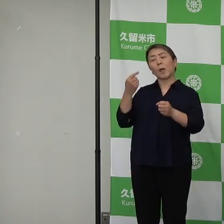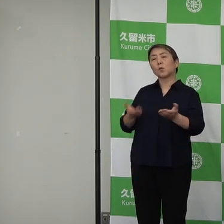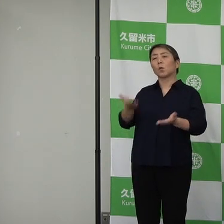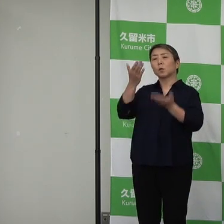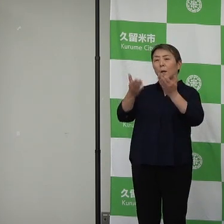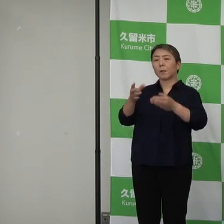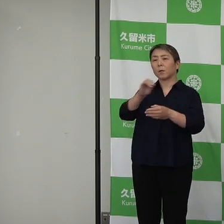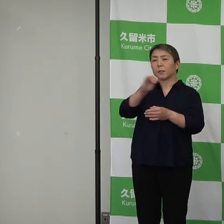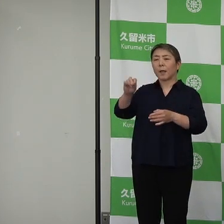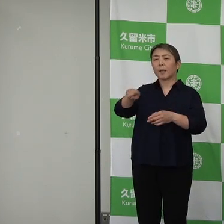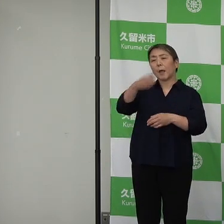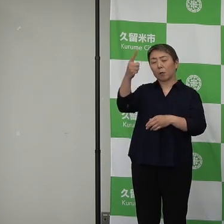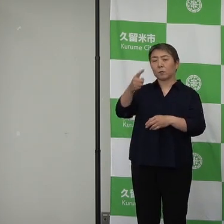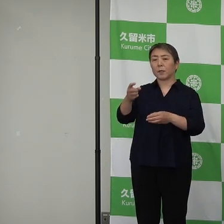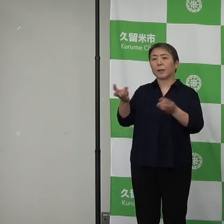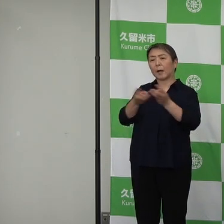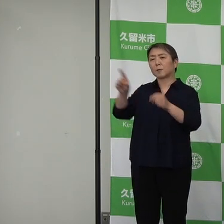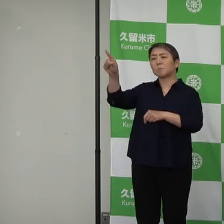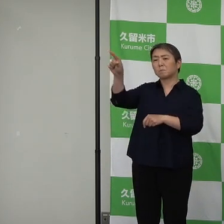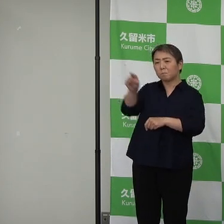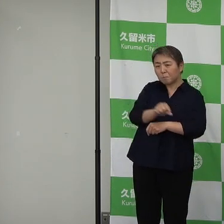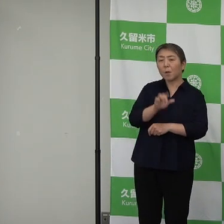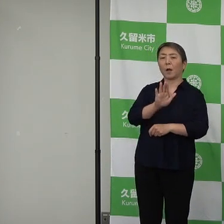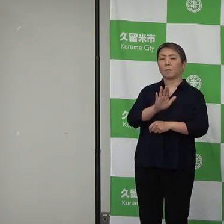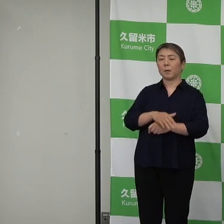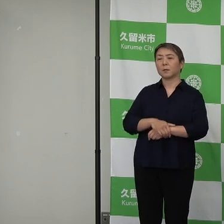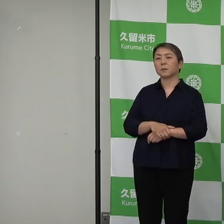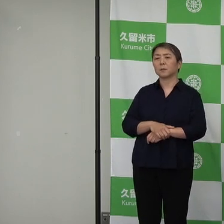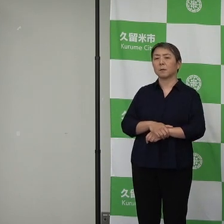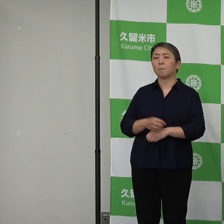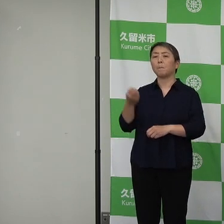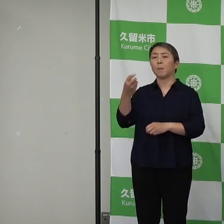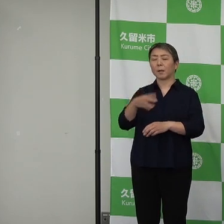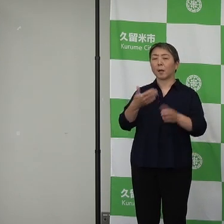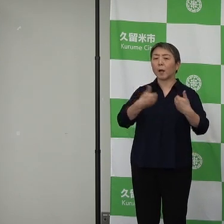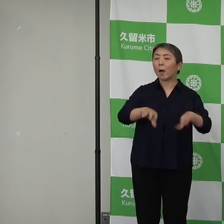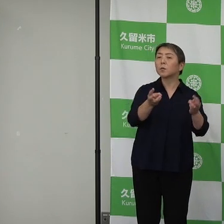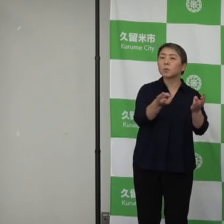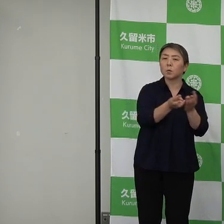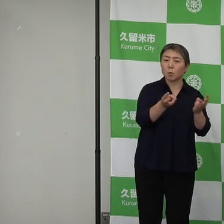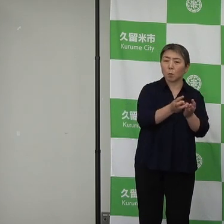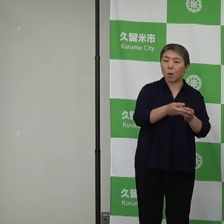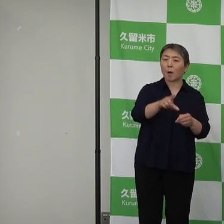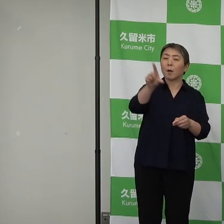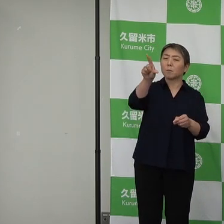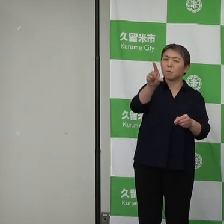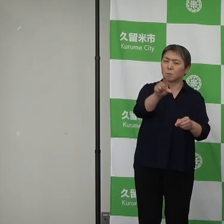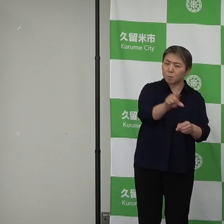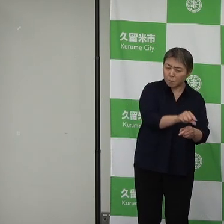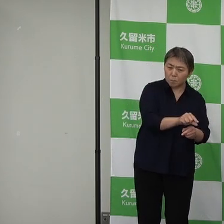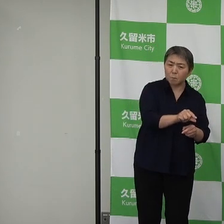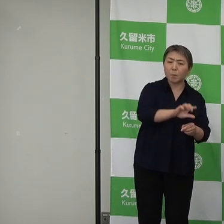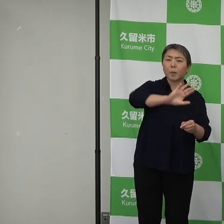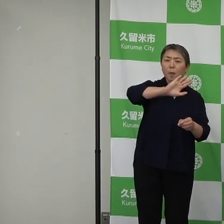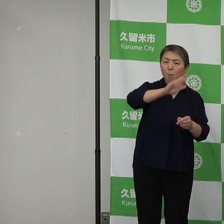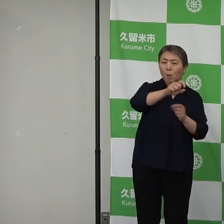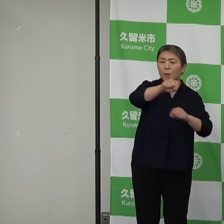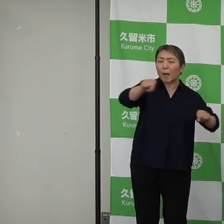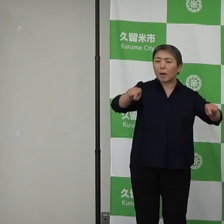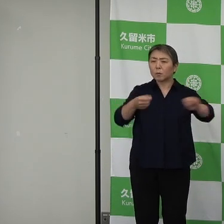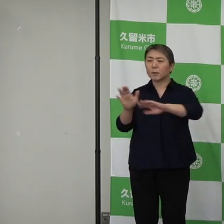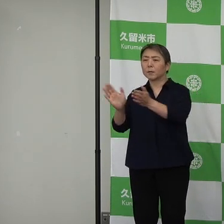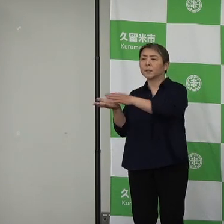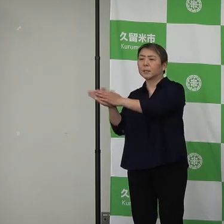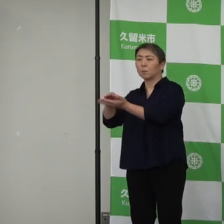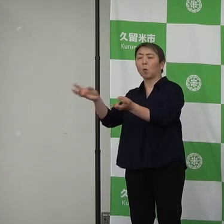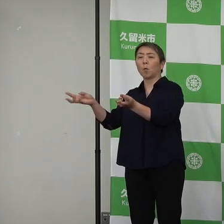約1100人減少しております。また出生数は減少を続ける一方で、死